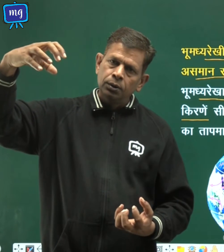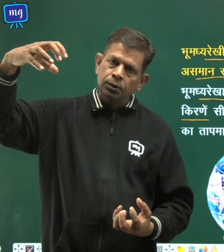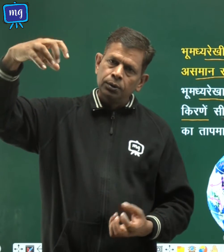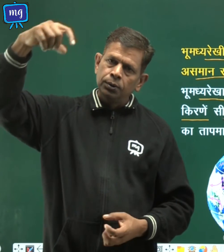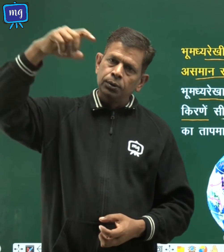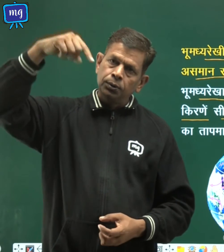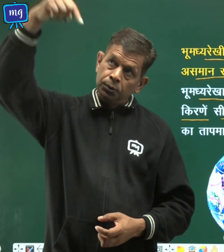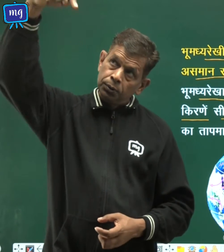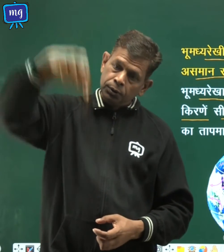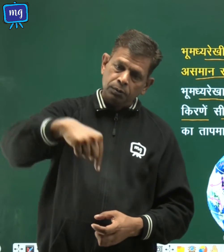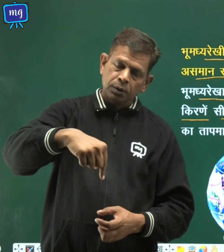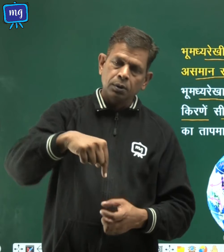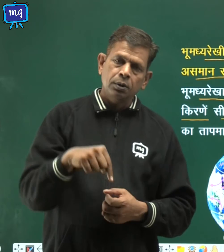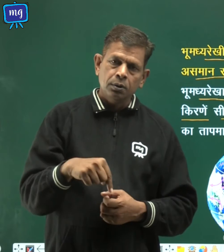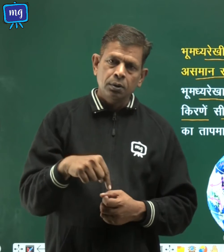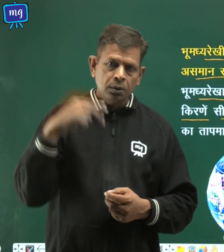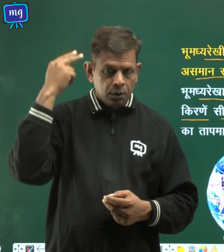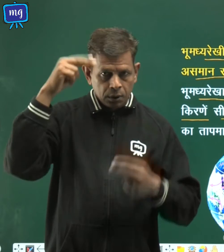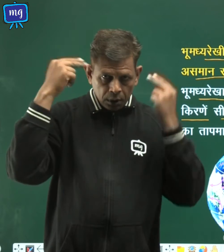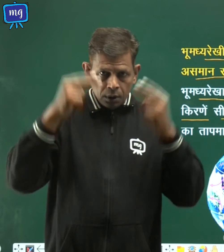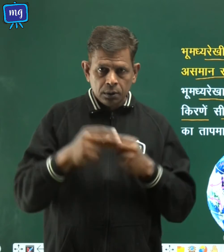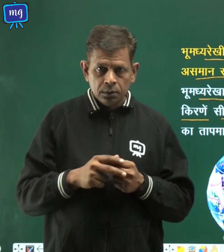सीधी पड़ने के कारण